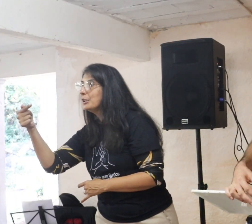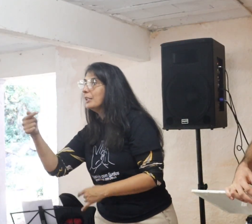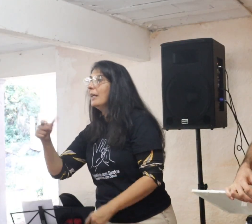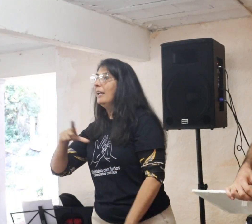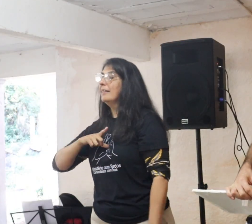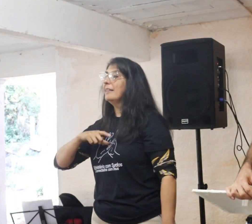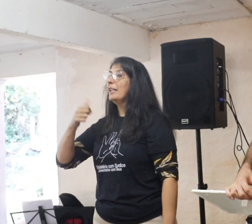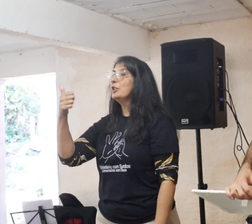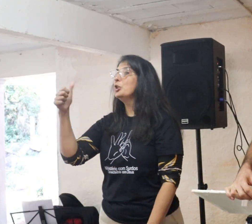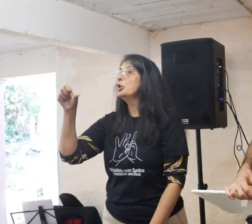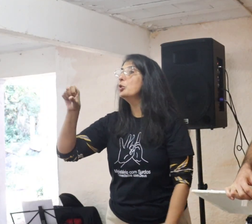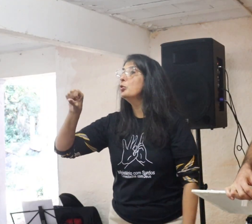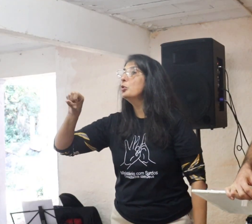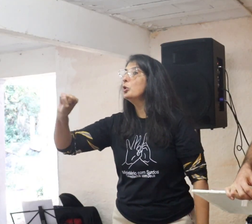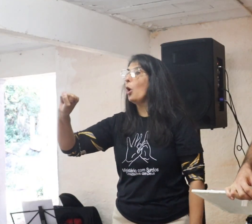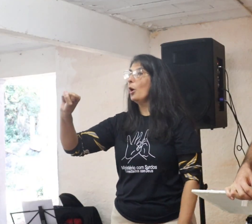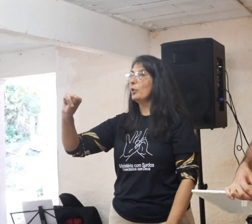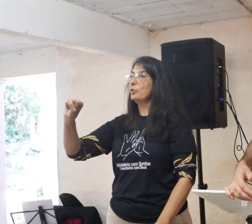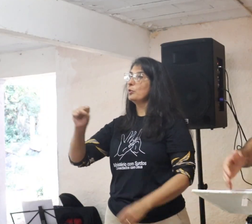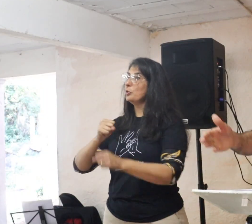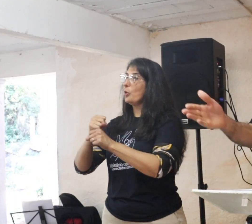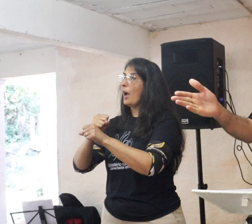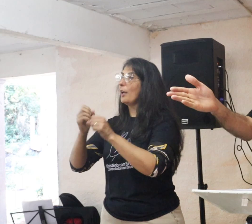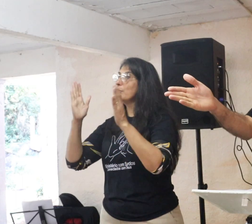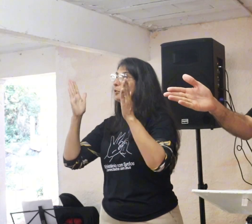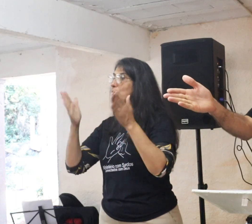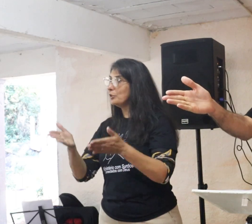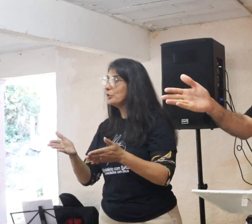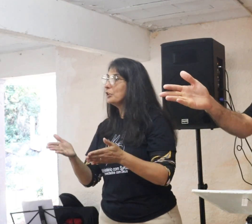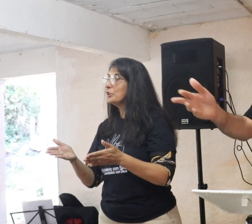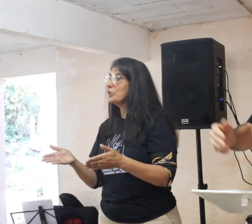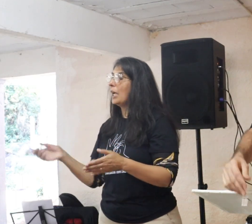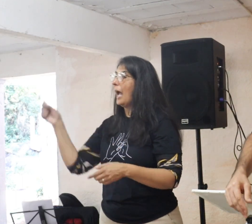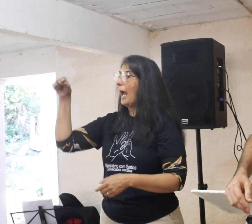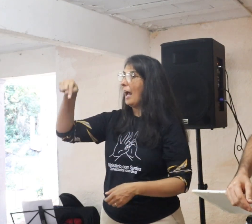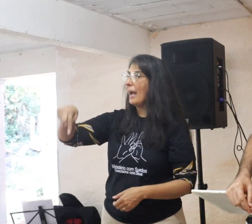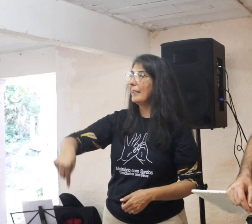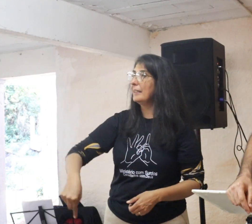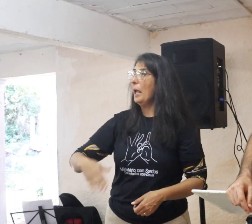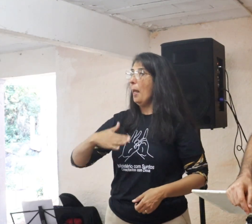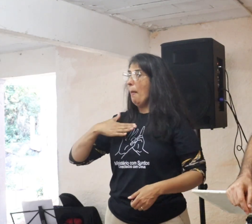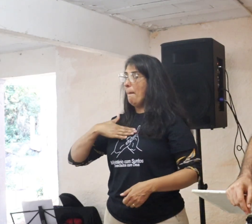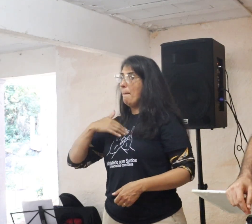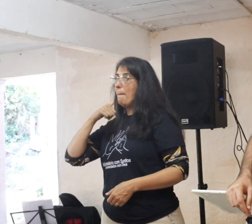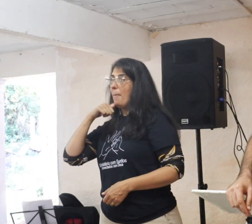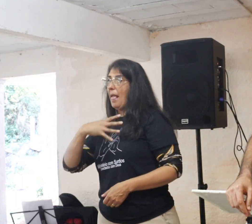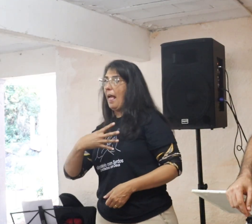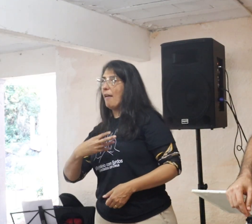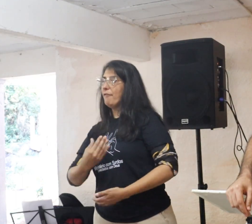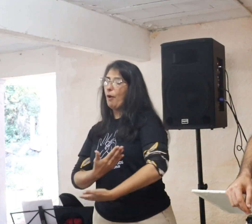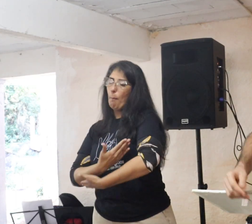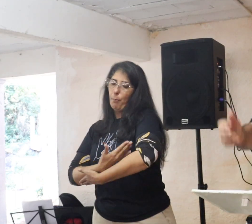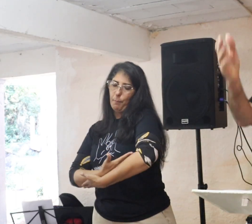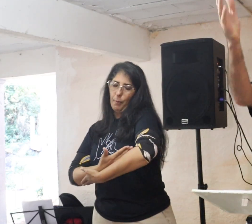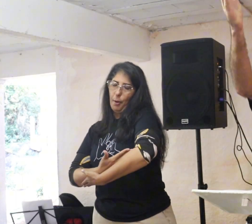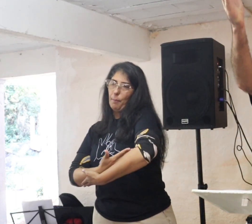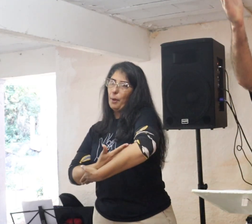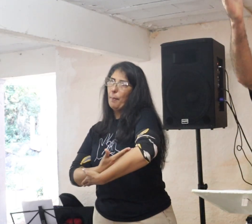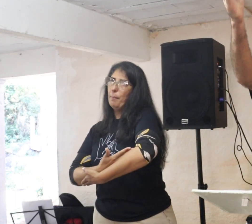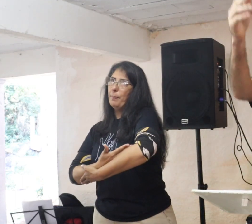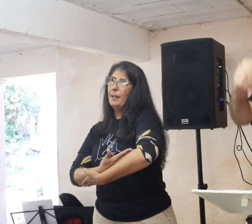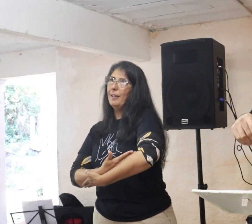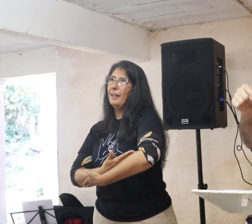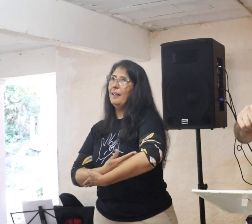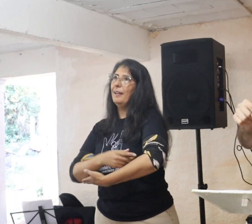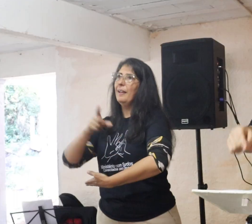18 anos já, né? E a filha estava novinha, né? Era bebê. Badjé e